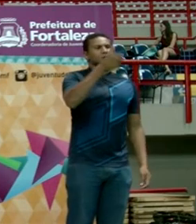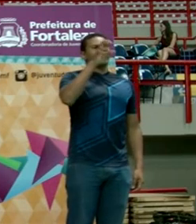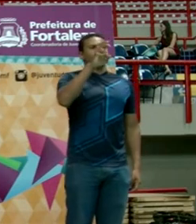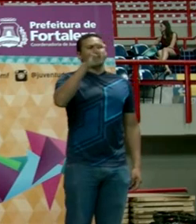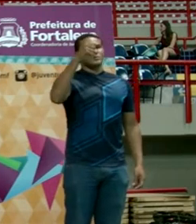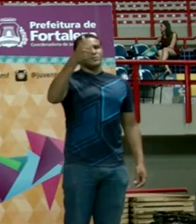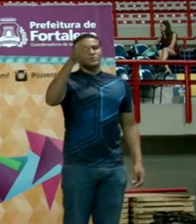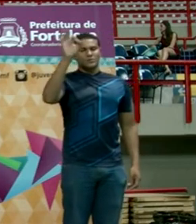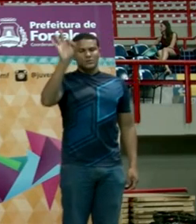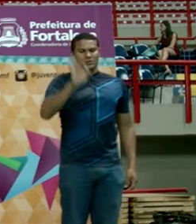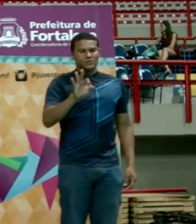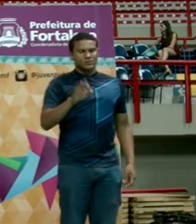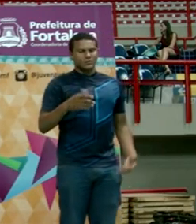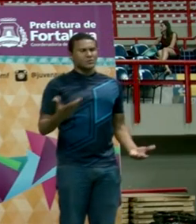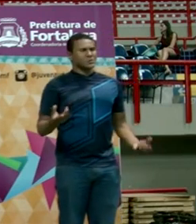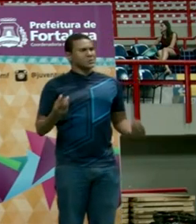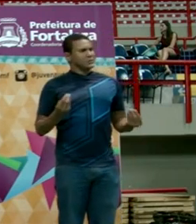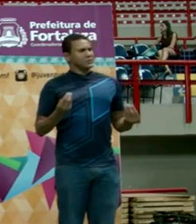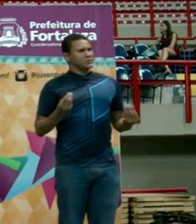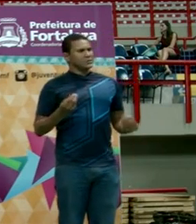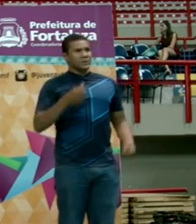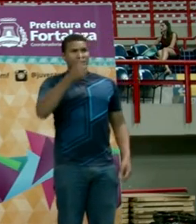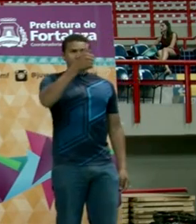151%, por exemplo, o que é